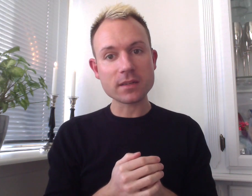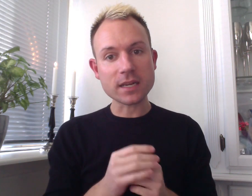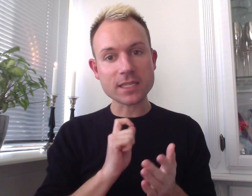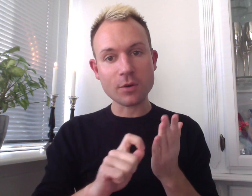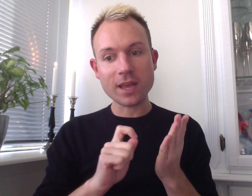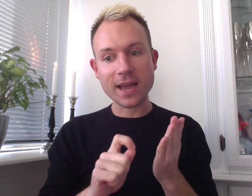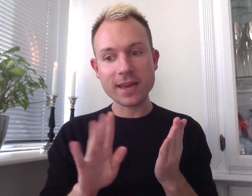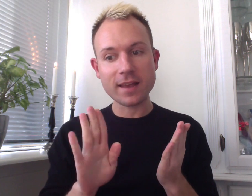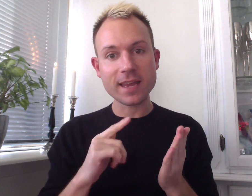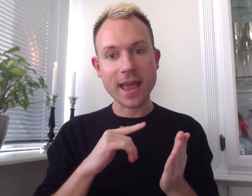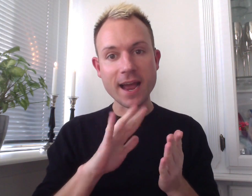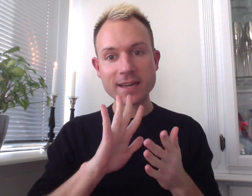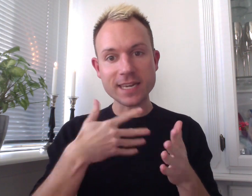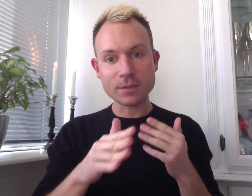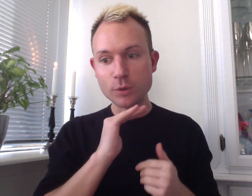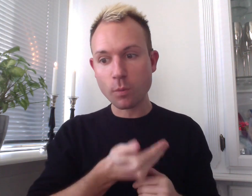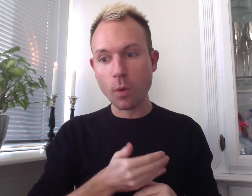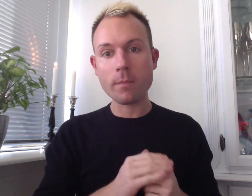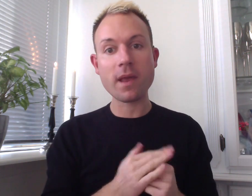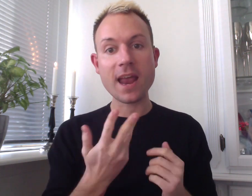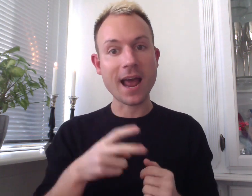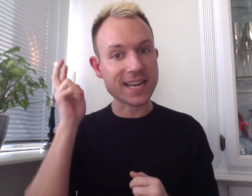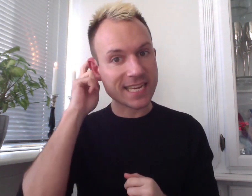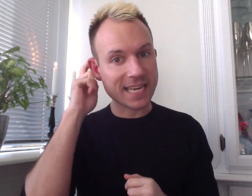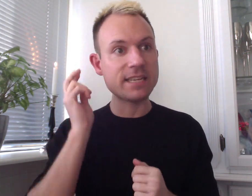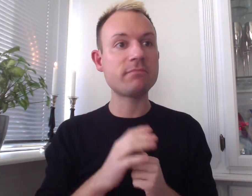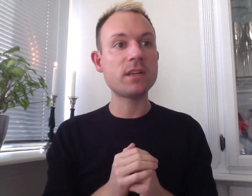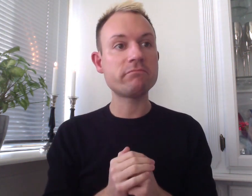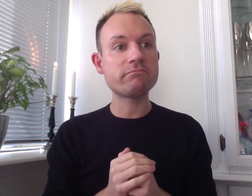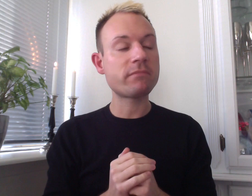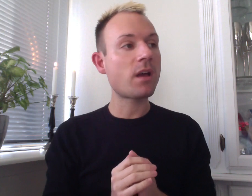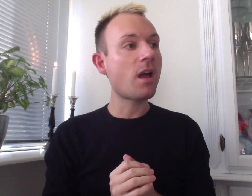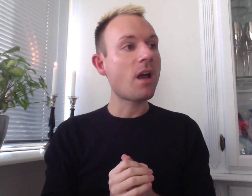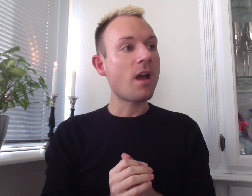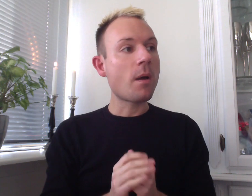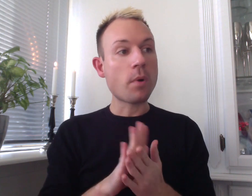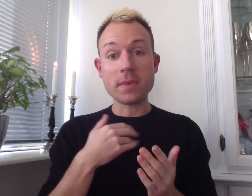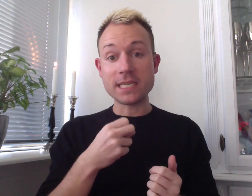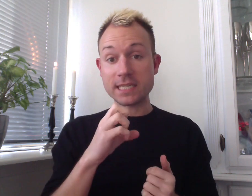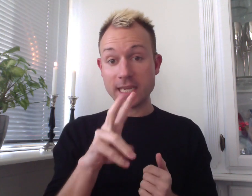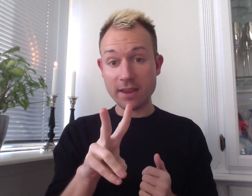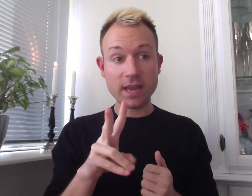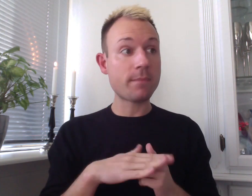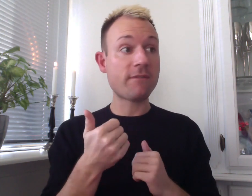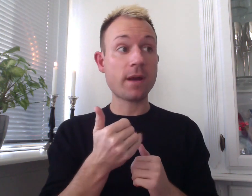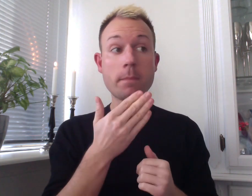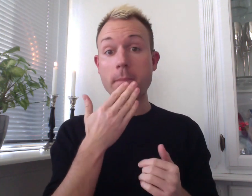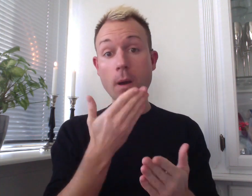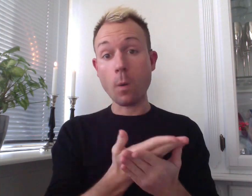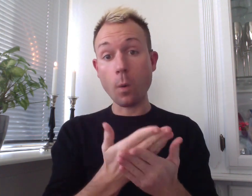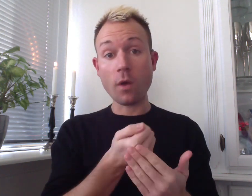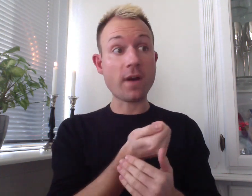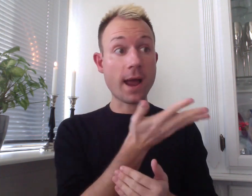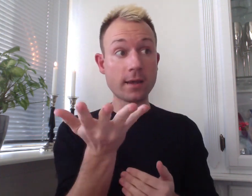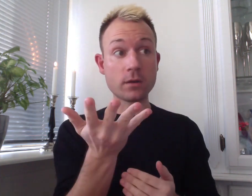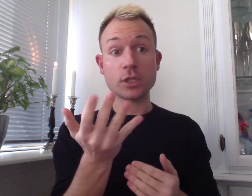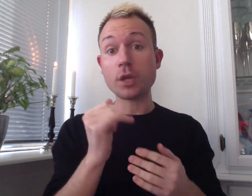nu tror jeg ikke, at jeg er transportbruger, eller har CI. På mit CV efter et par gode råd fra andre, som er i